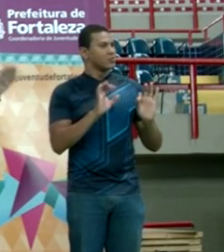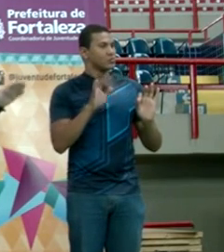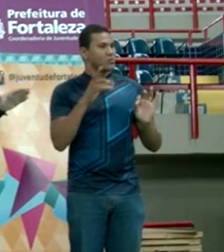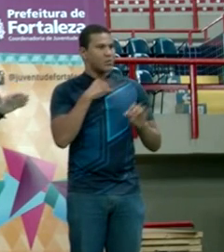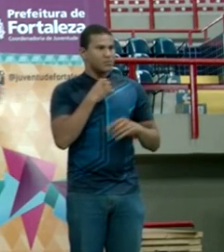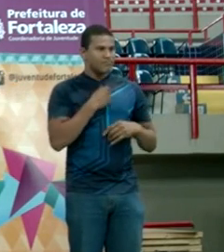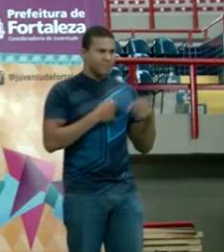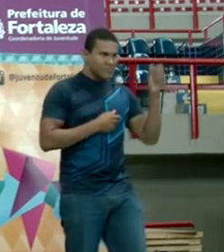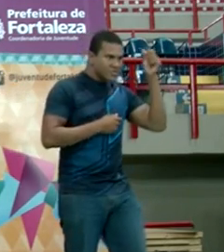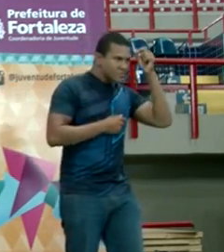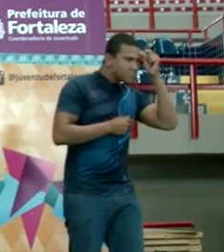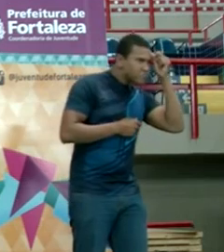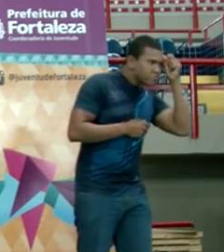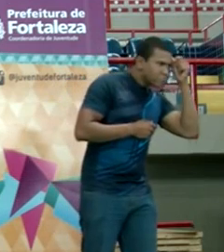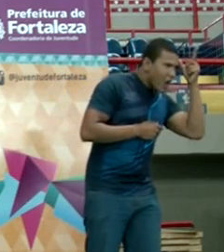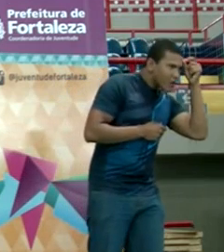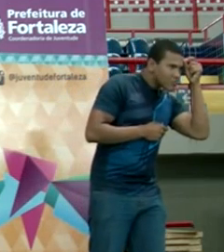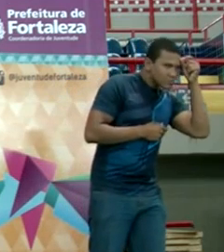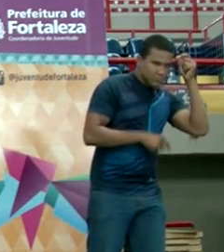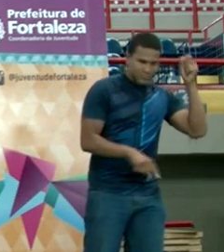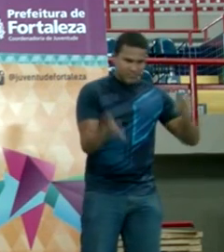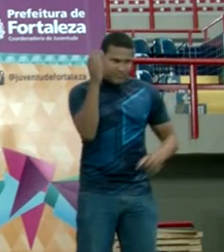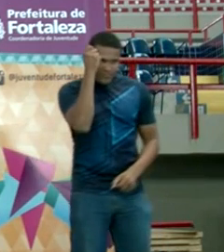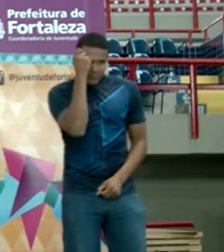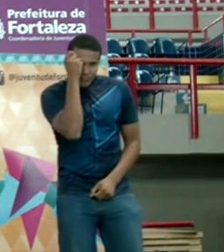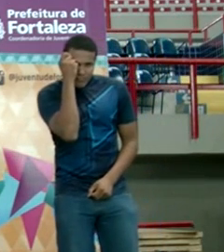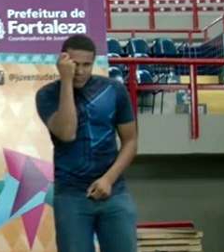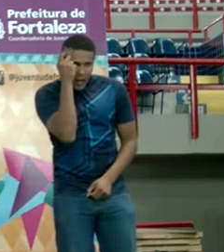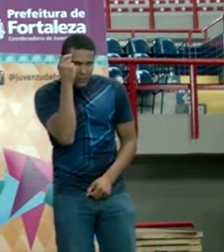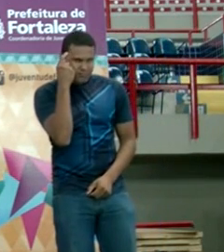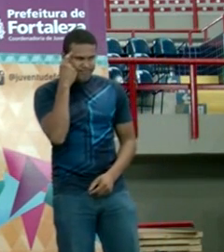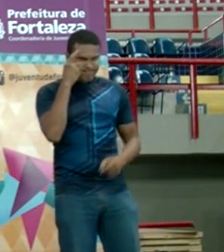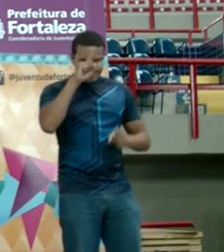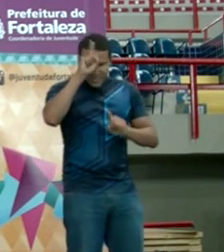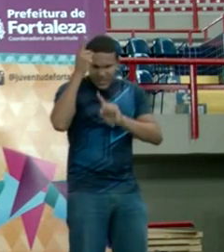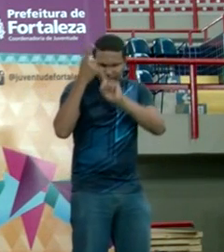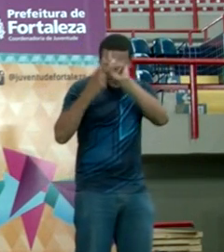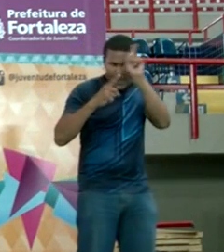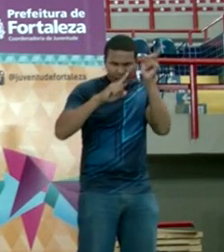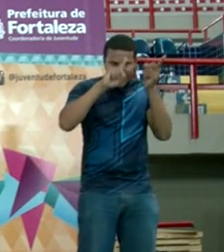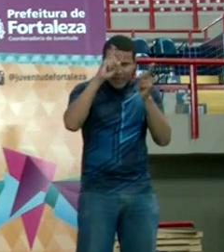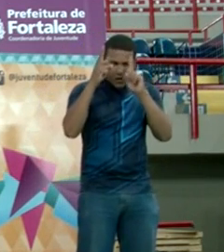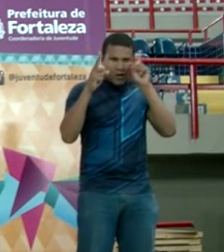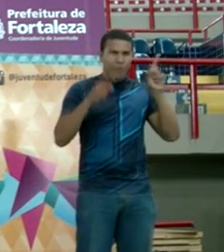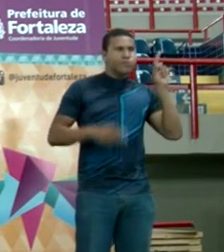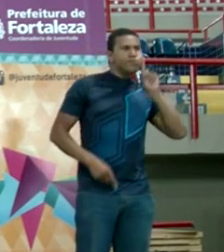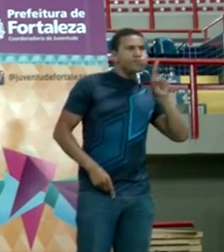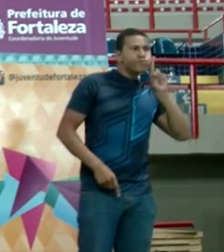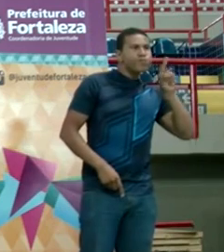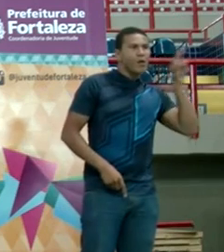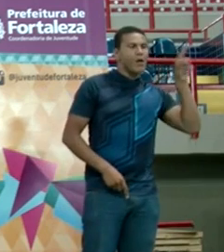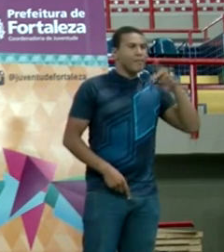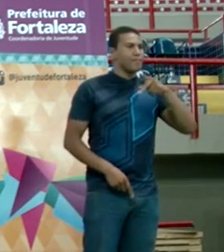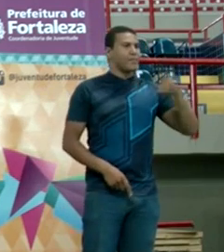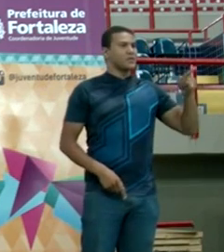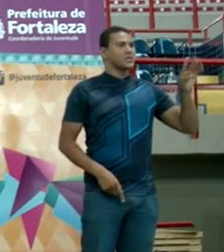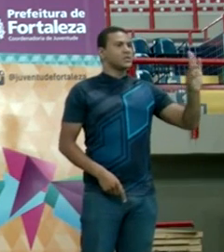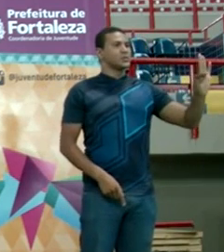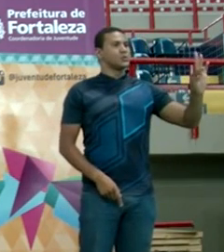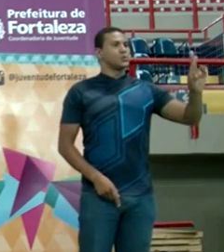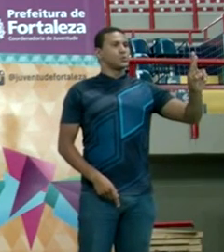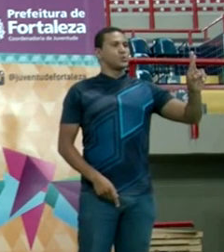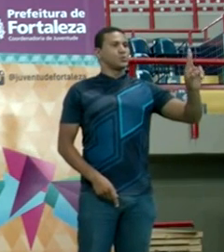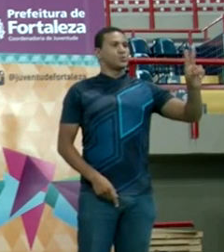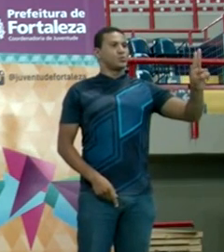planos de um lado e do outro. O governo americano era o governo do presidente Truman, tá? Que assumiu o